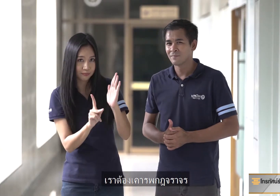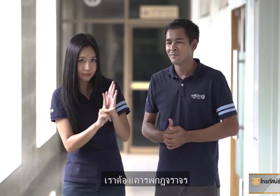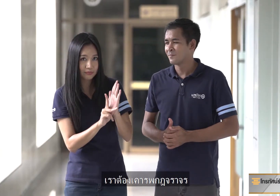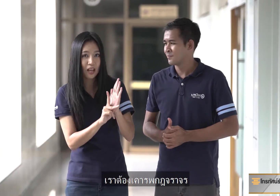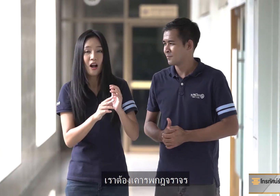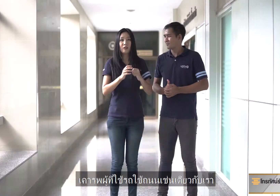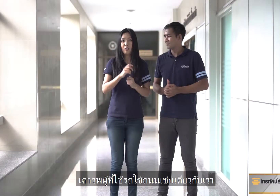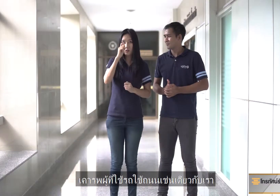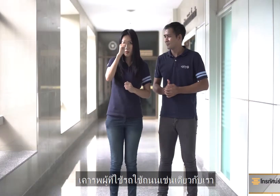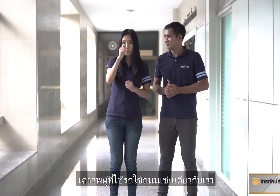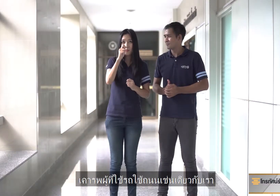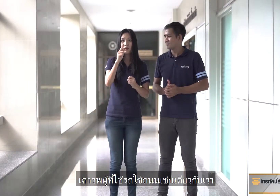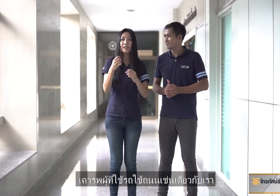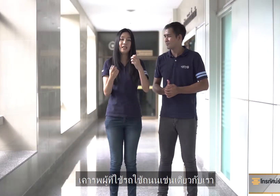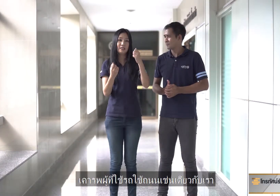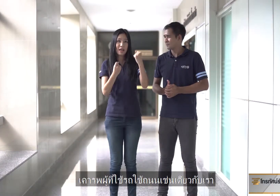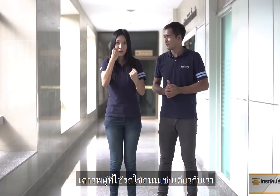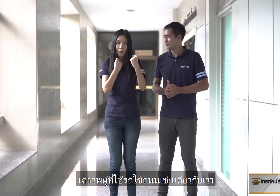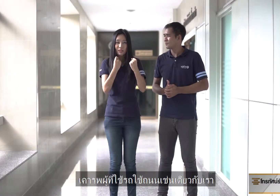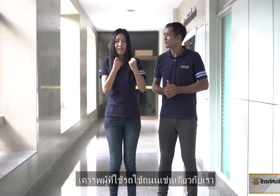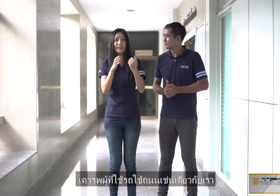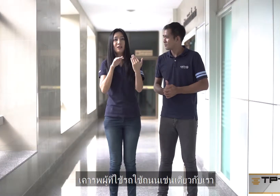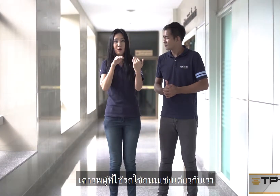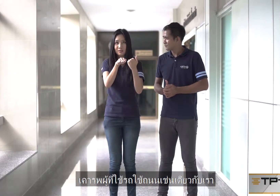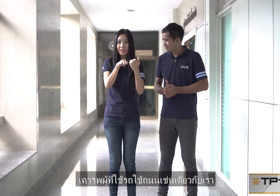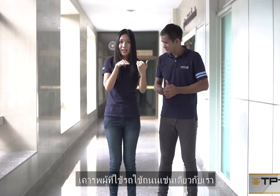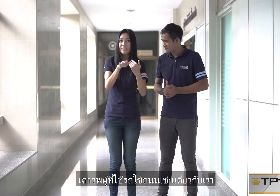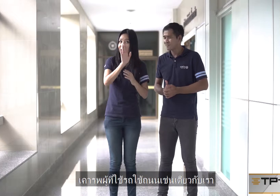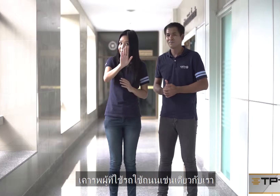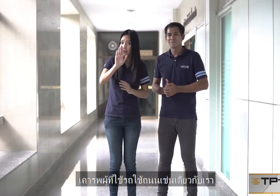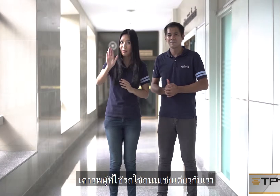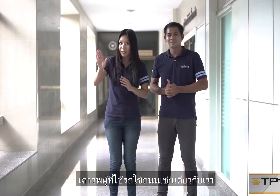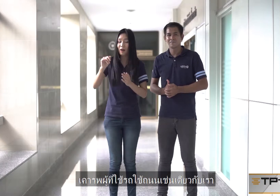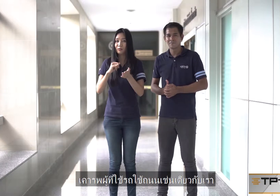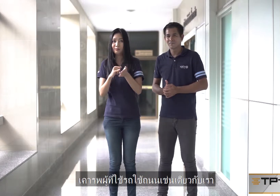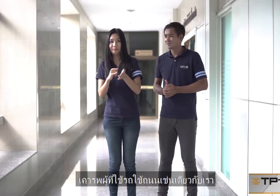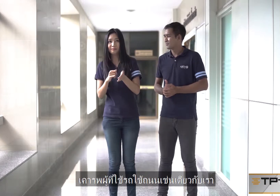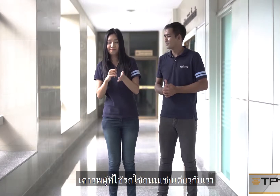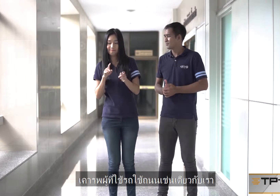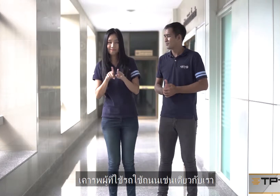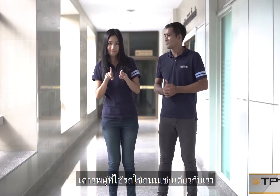รเคารพผู้ที่ใช้รถใช้ถนนเช่นเดียวกับเรา